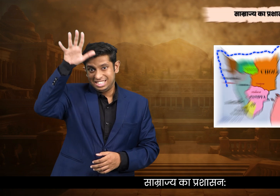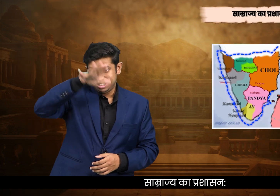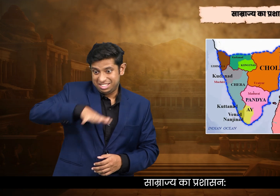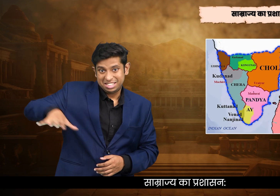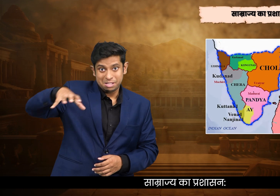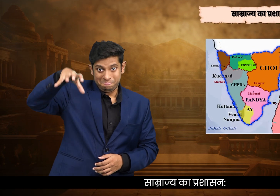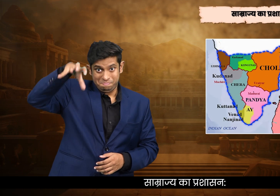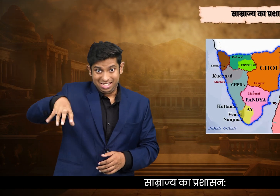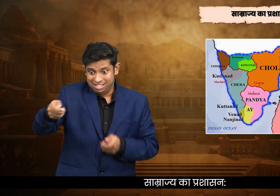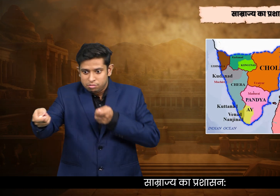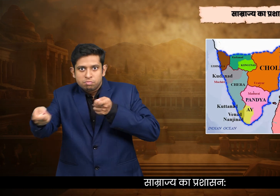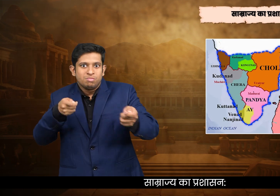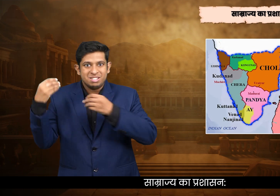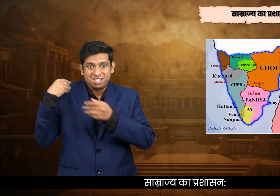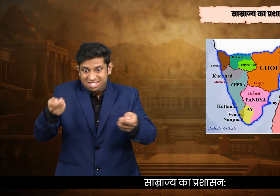साम्राज्य का प्रशासन।